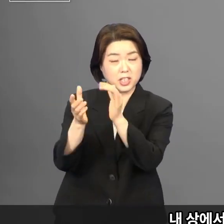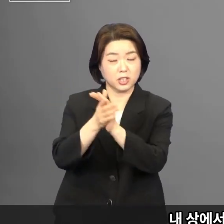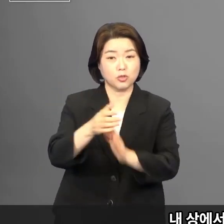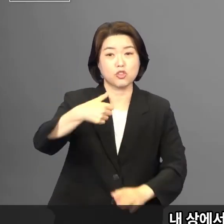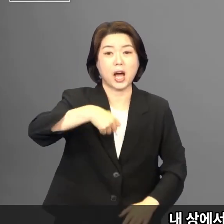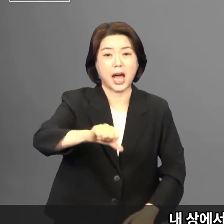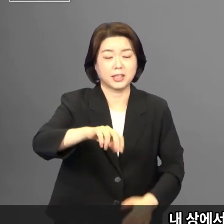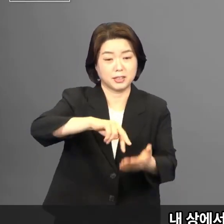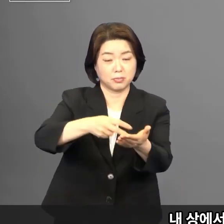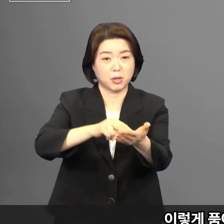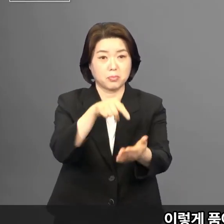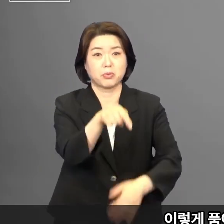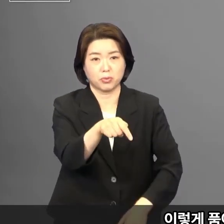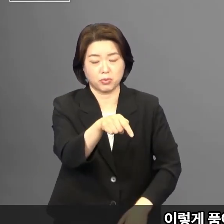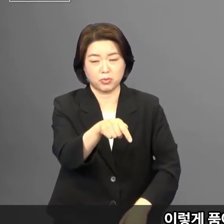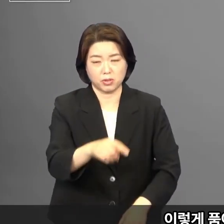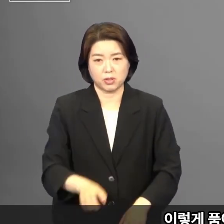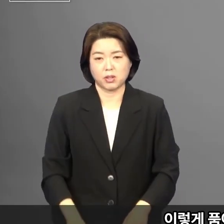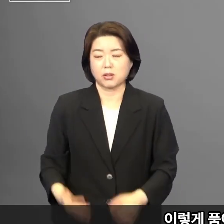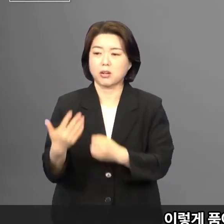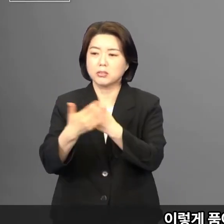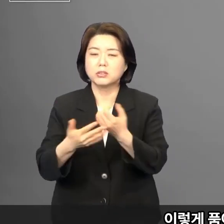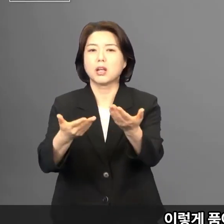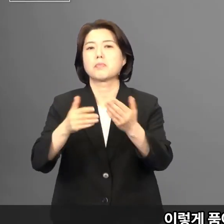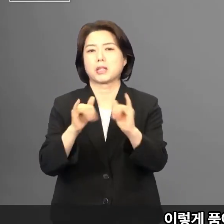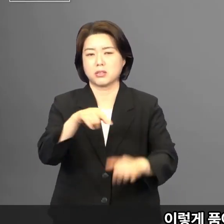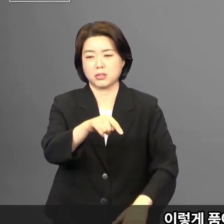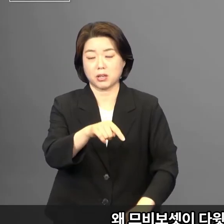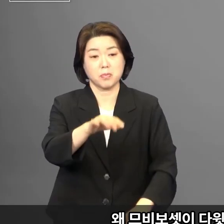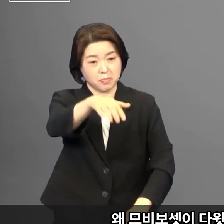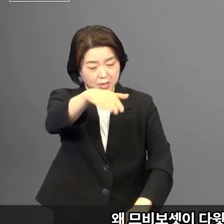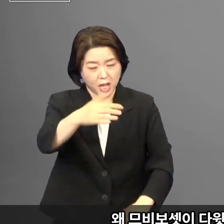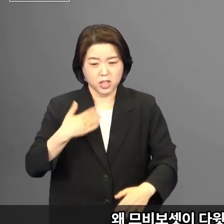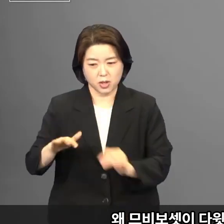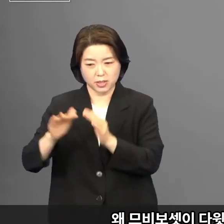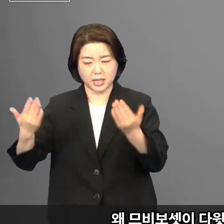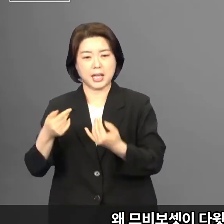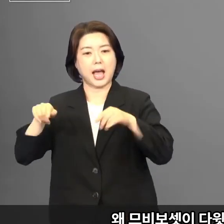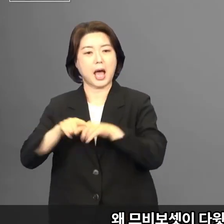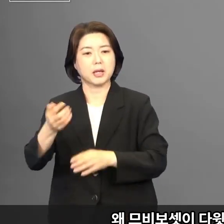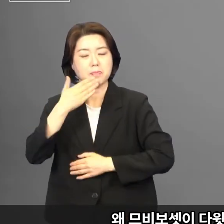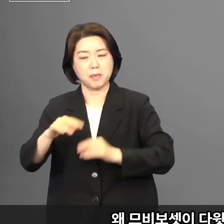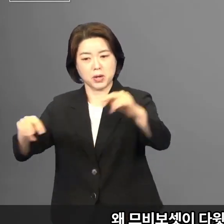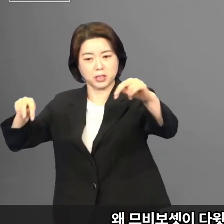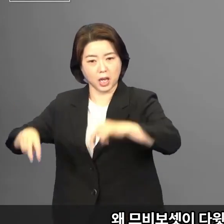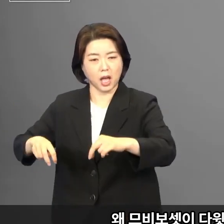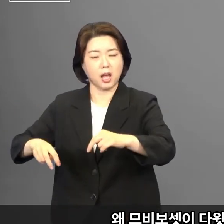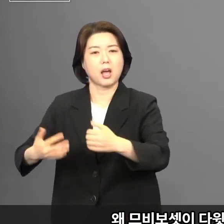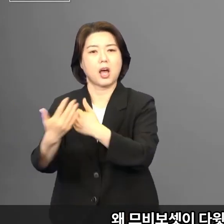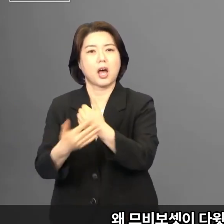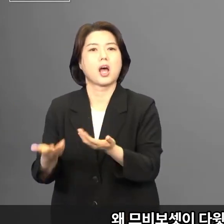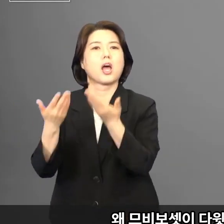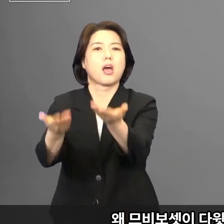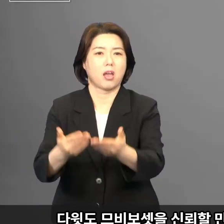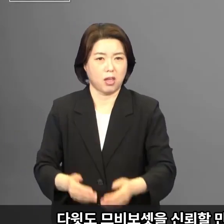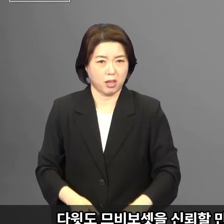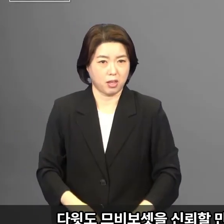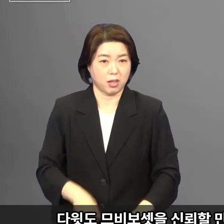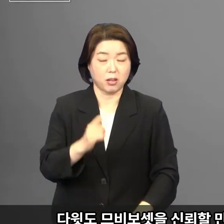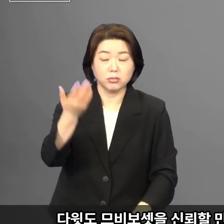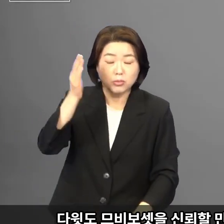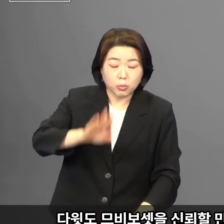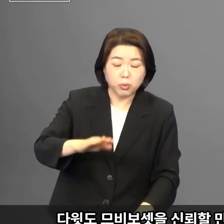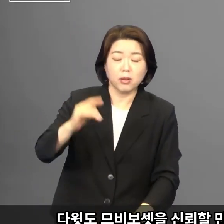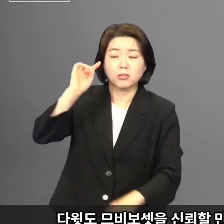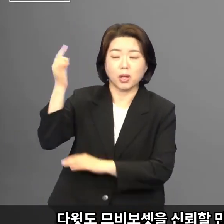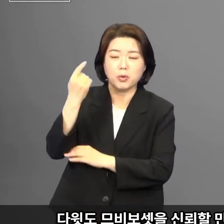내 상에서 같이 밥을 먹자, 이렇게 품어준 사람입니다. 왜 무비보셋이 다윗에게 반역을 하겠습니까?